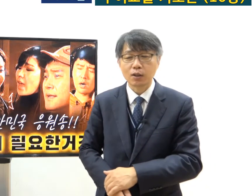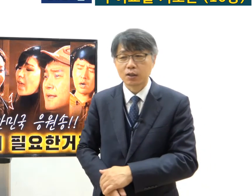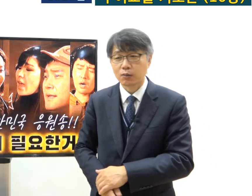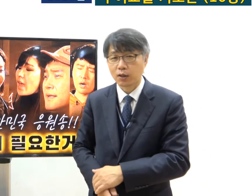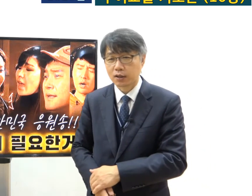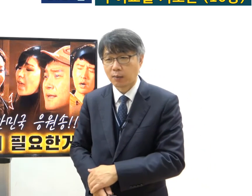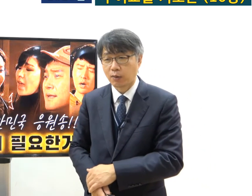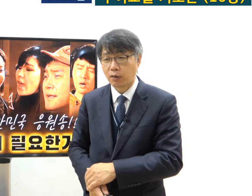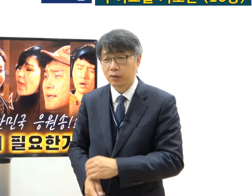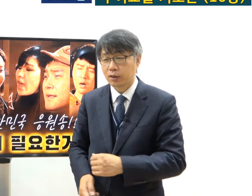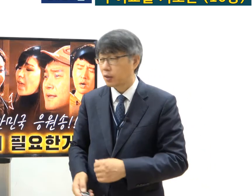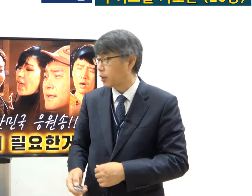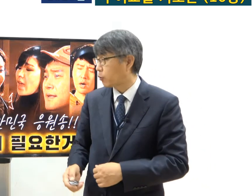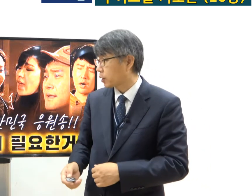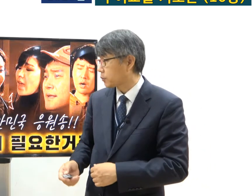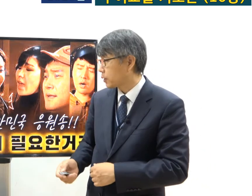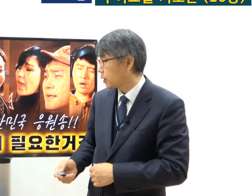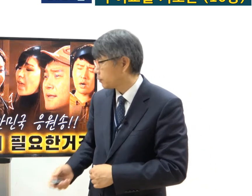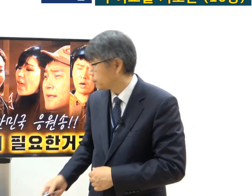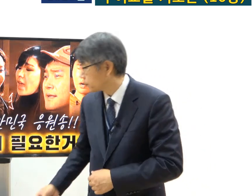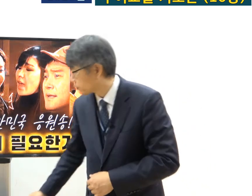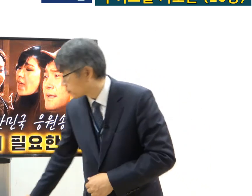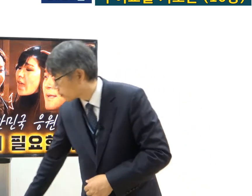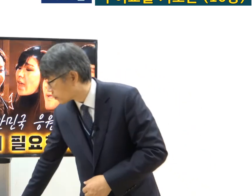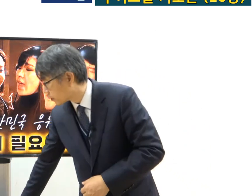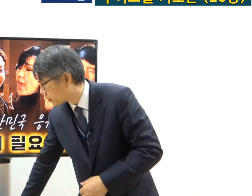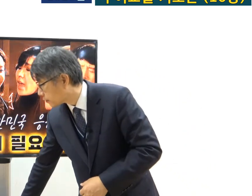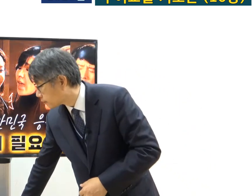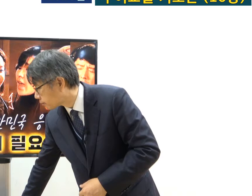이 노래를 한번 해보겠습니다.